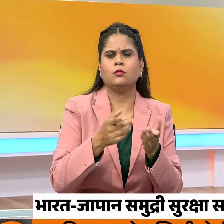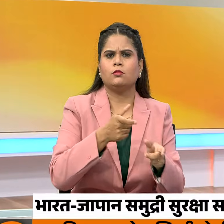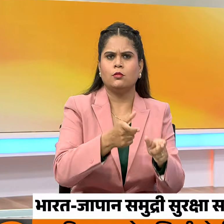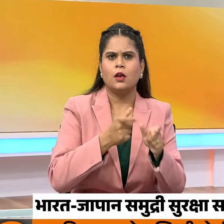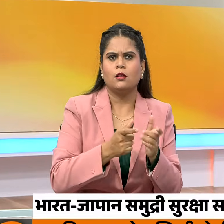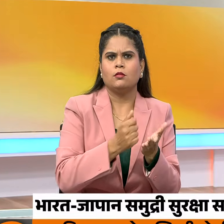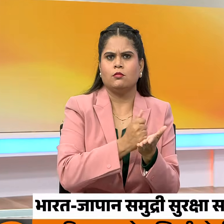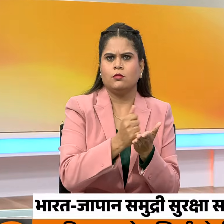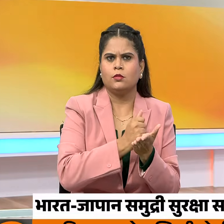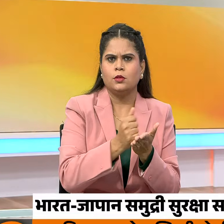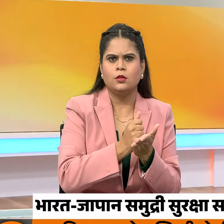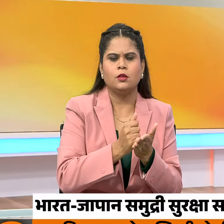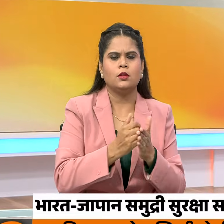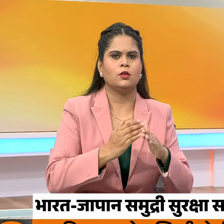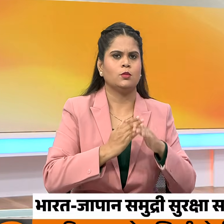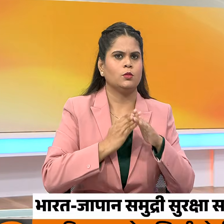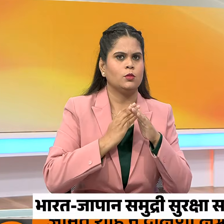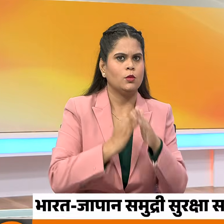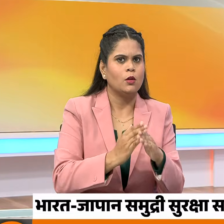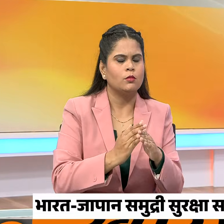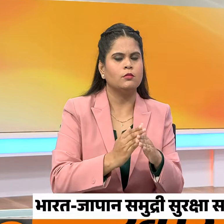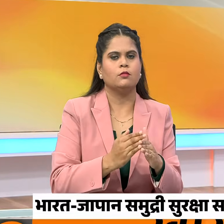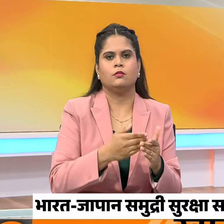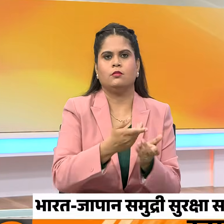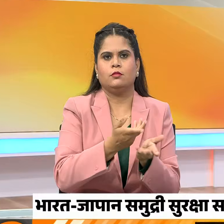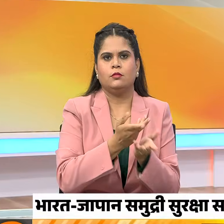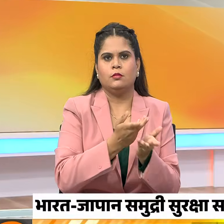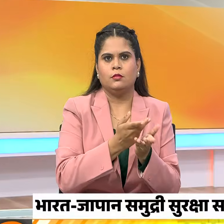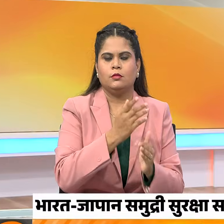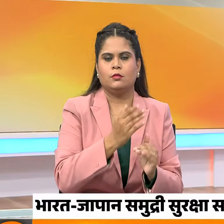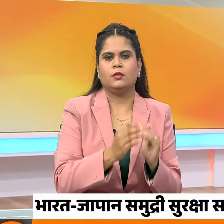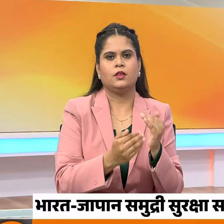उद्योग के क्षेत्र में सहयोग बढ़ाने पर सहमति।